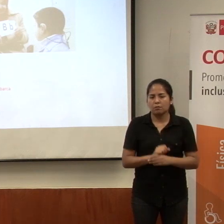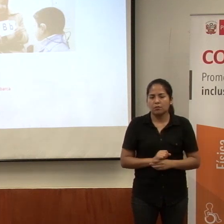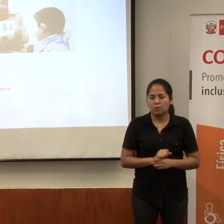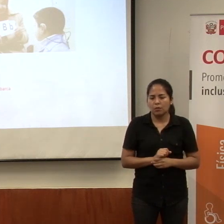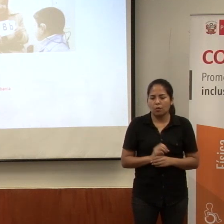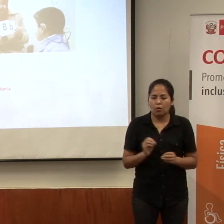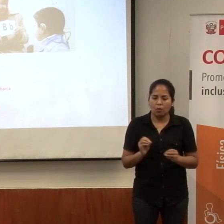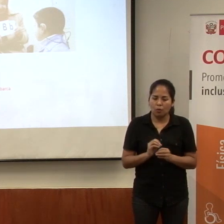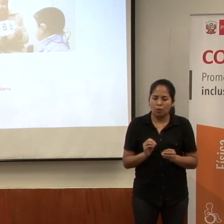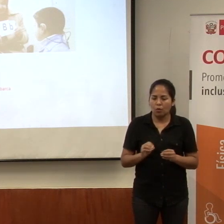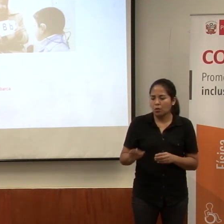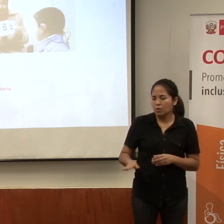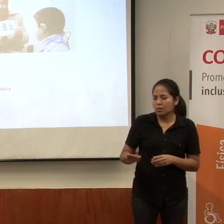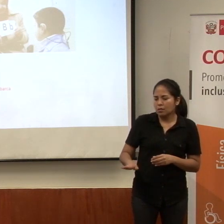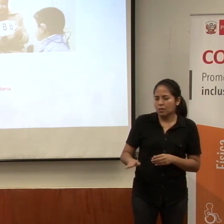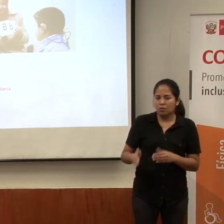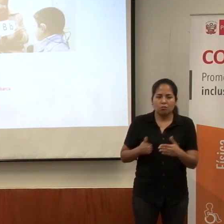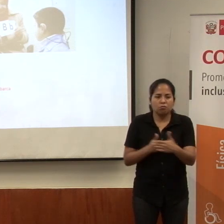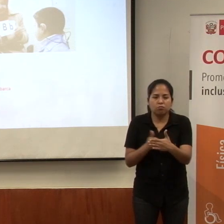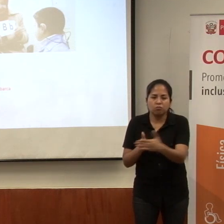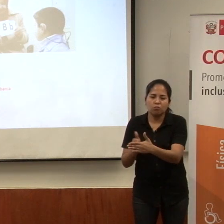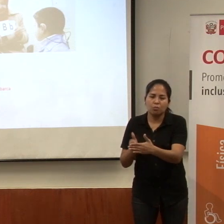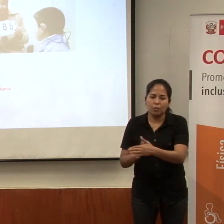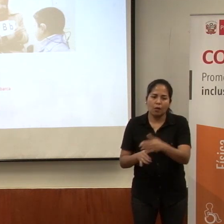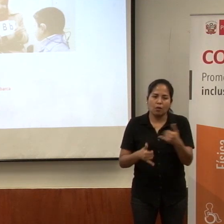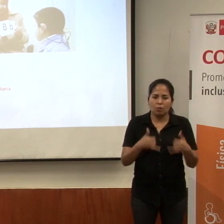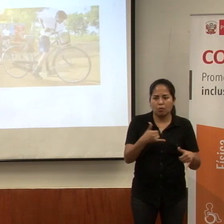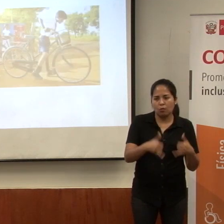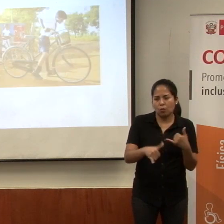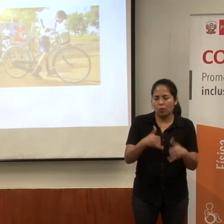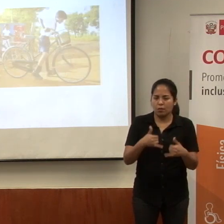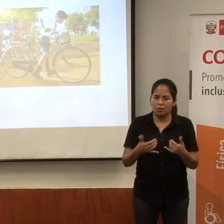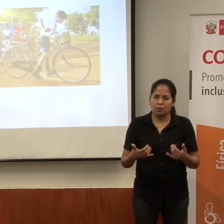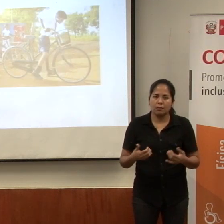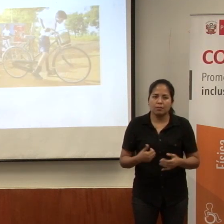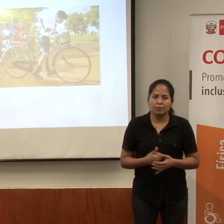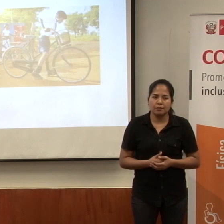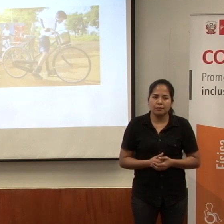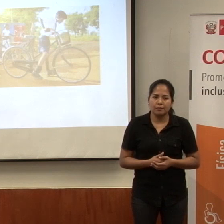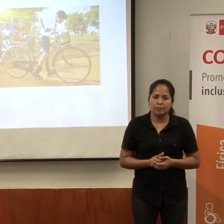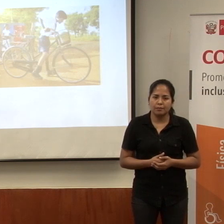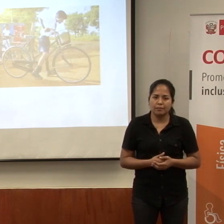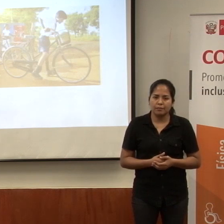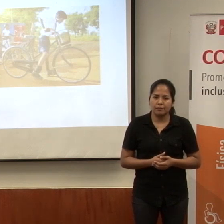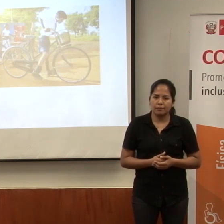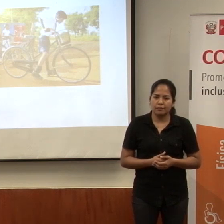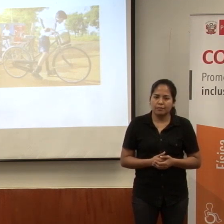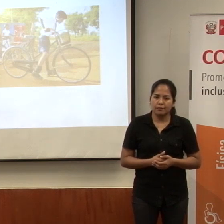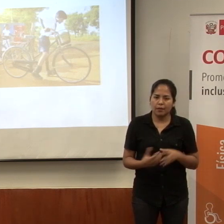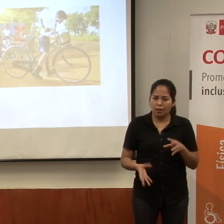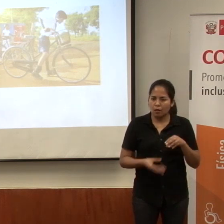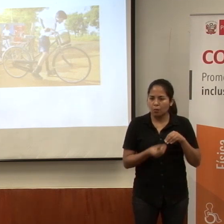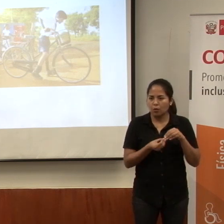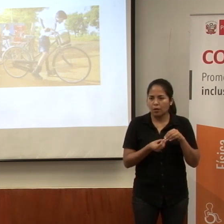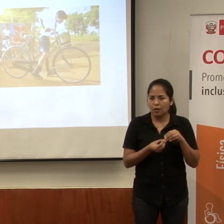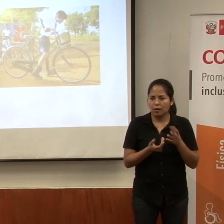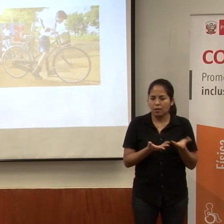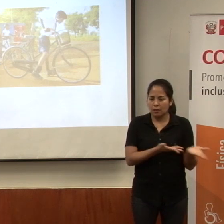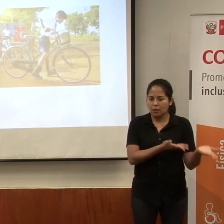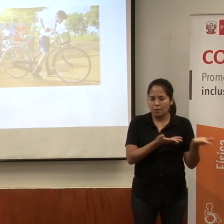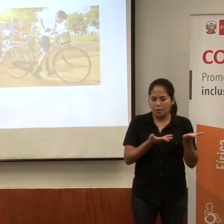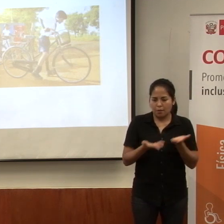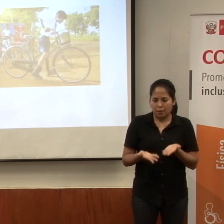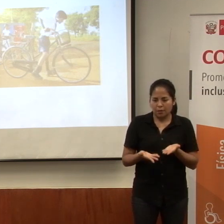sus restricciones para jugar, ¿no?, que es un elemento fundamental para el desarrollo. Y incorporar la participación de los niños